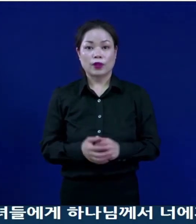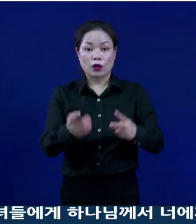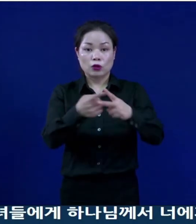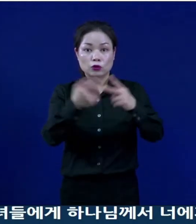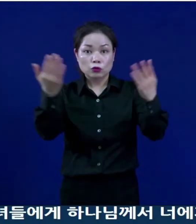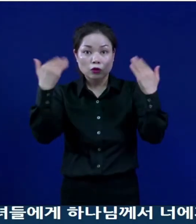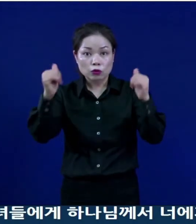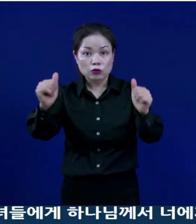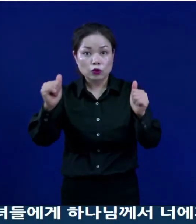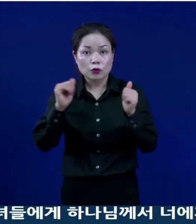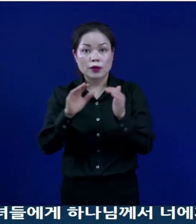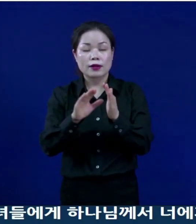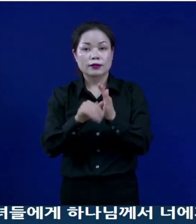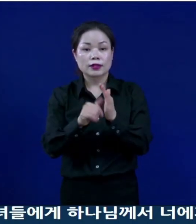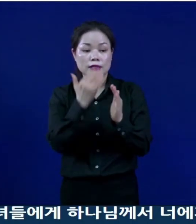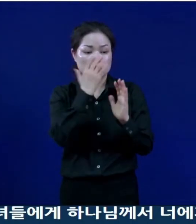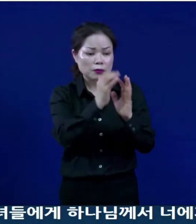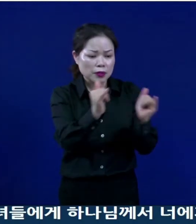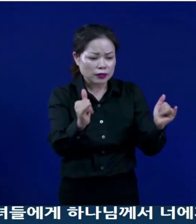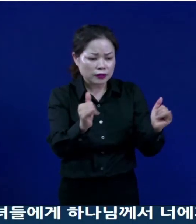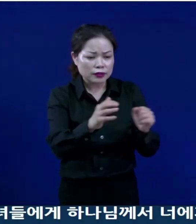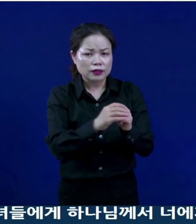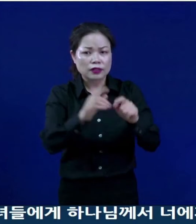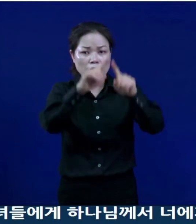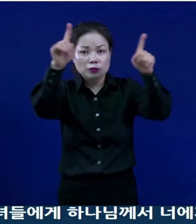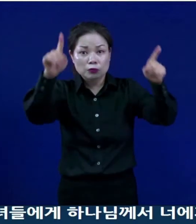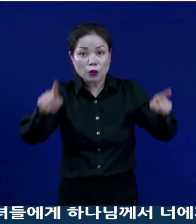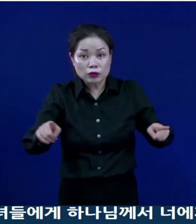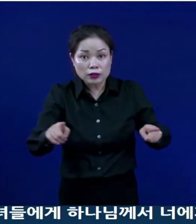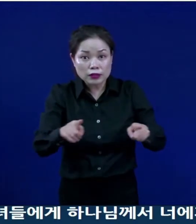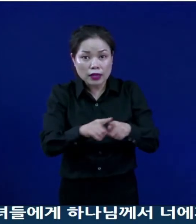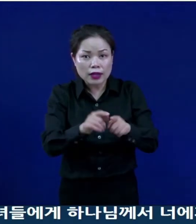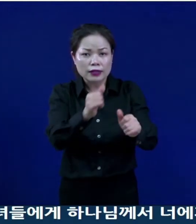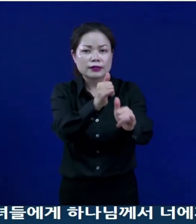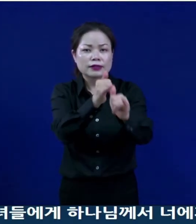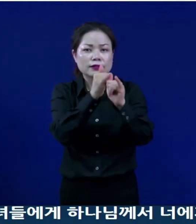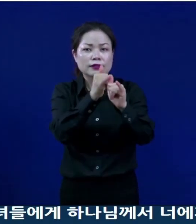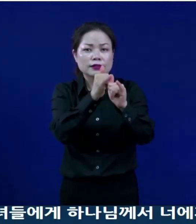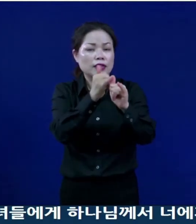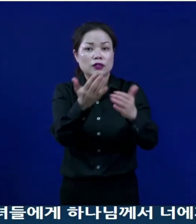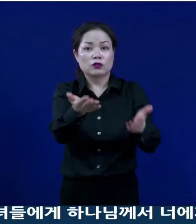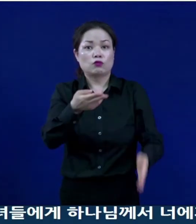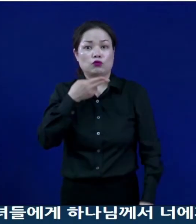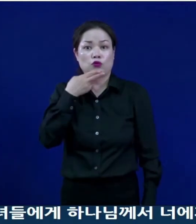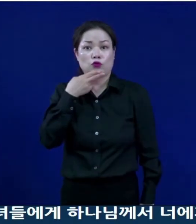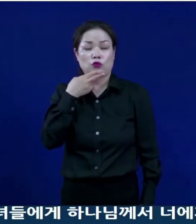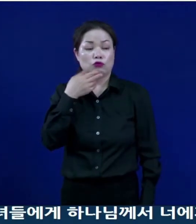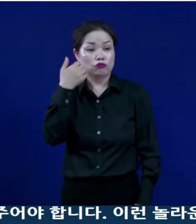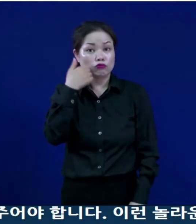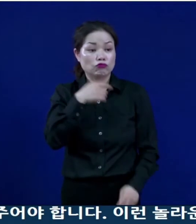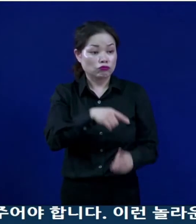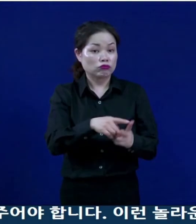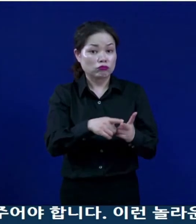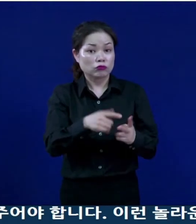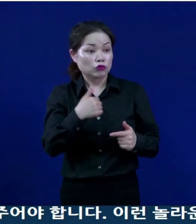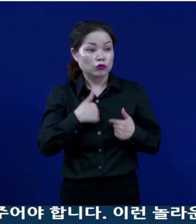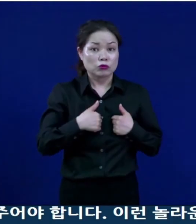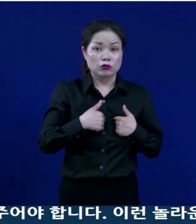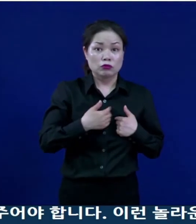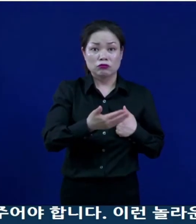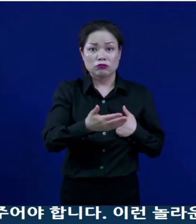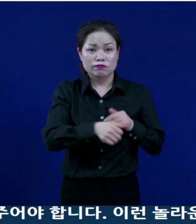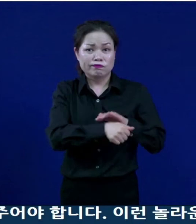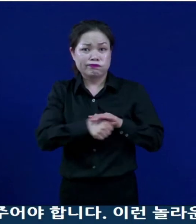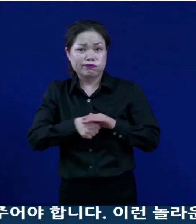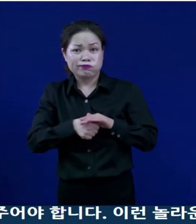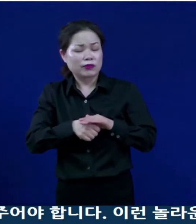초등학교를 졸업할 때 이스라엘에서는 개근상, 표창장 이런 것들을 주지 않습니다. 누구는 기쁘고 누구는 주눅